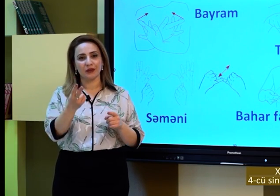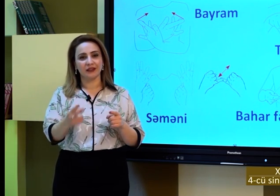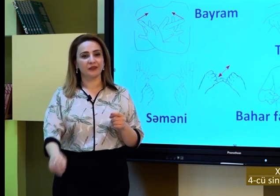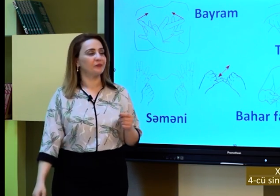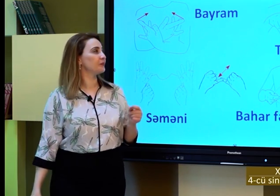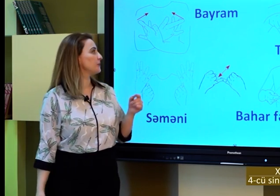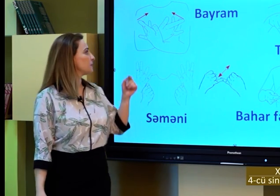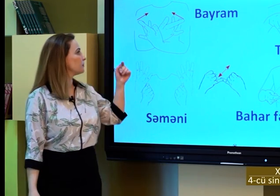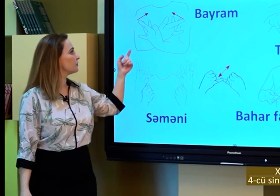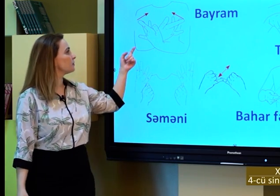baxaq.